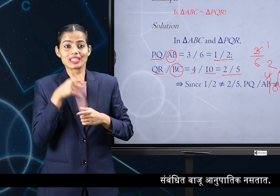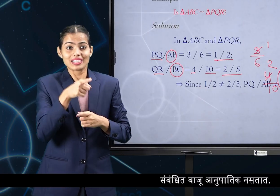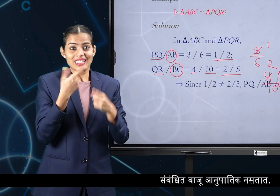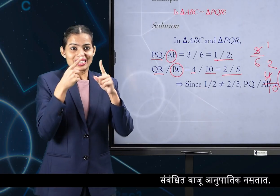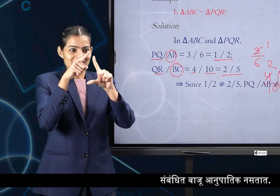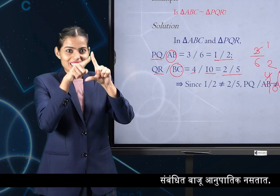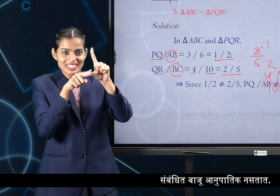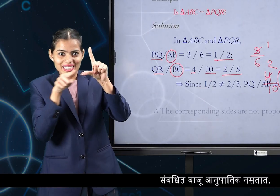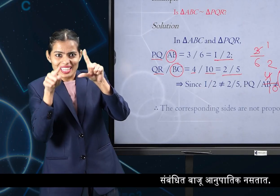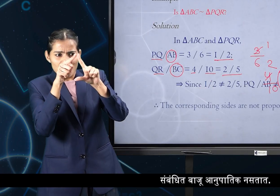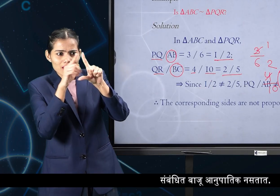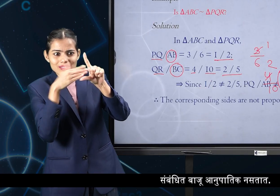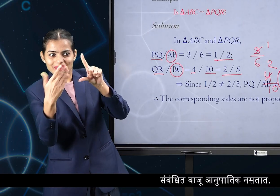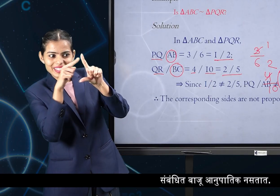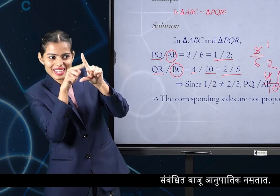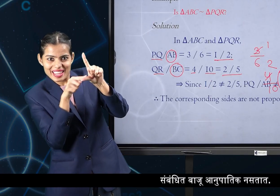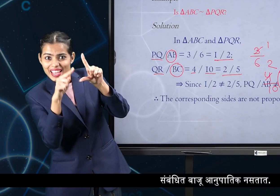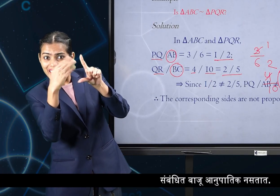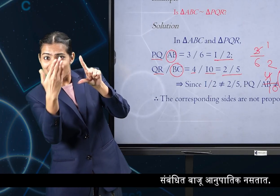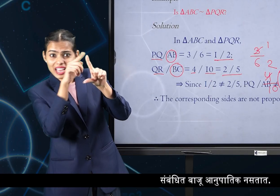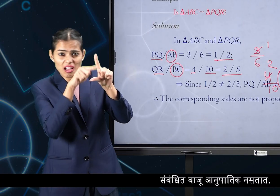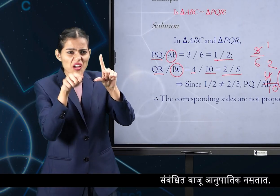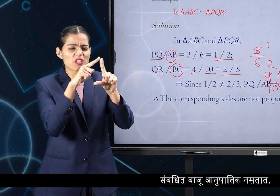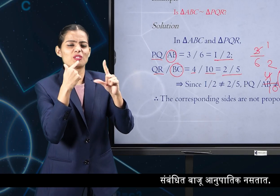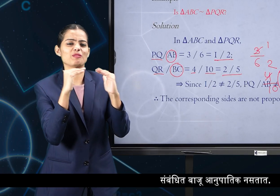संबंधित बाजू आनुपातिक नसतात.